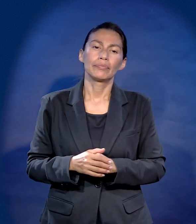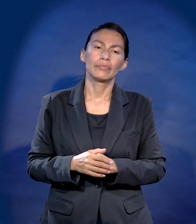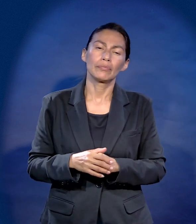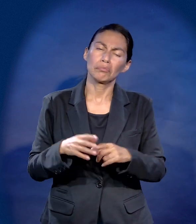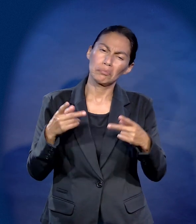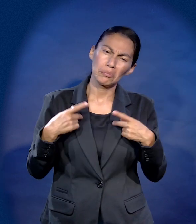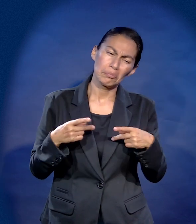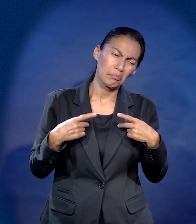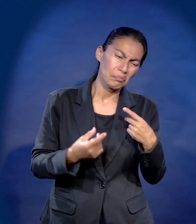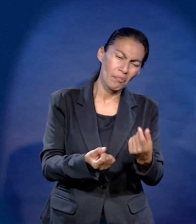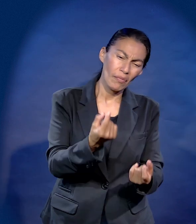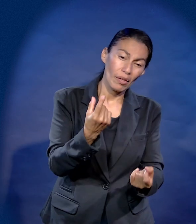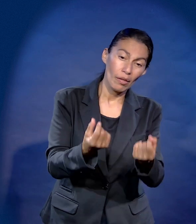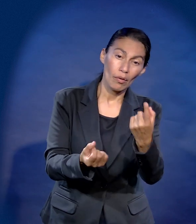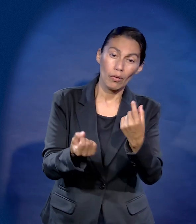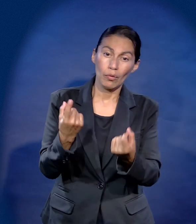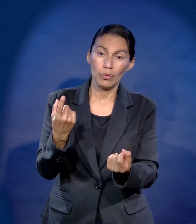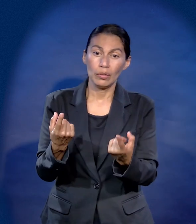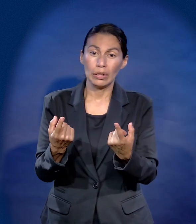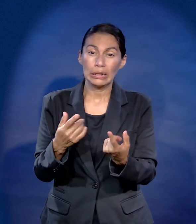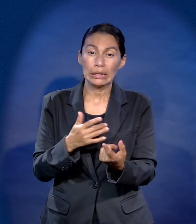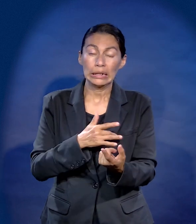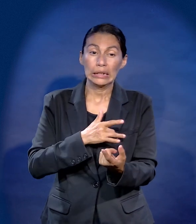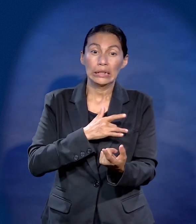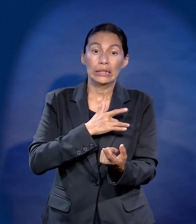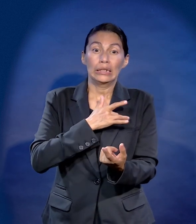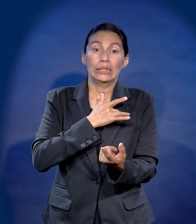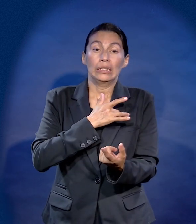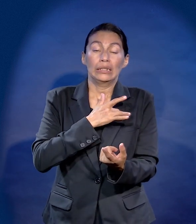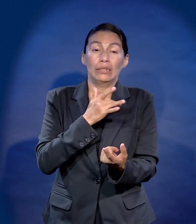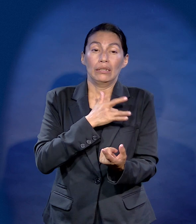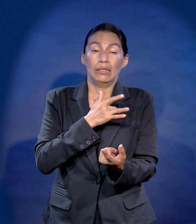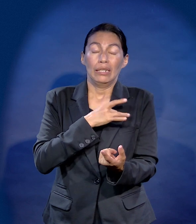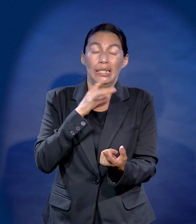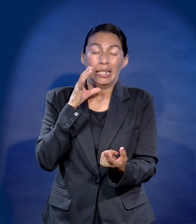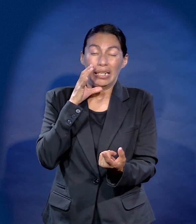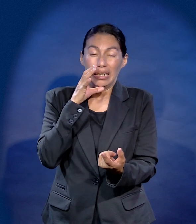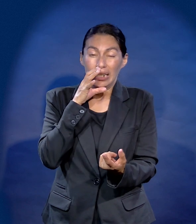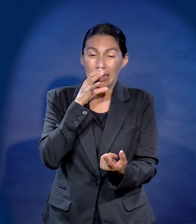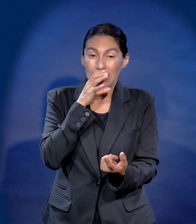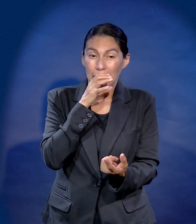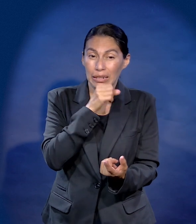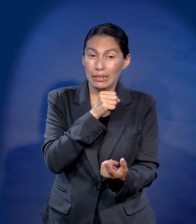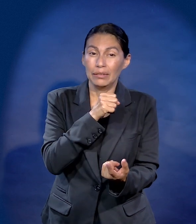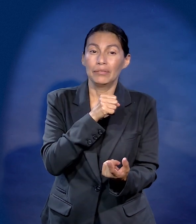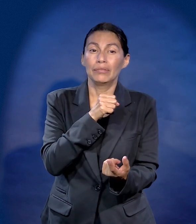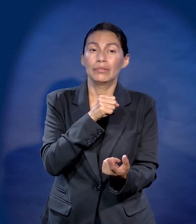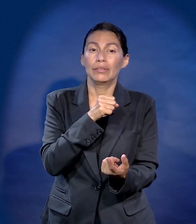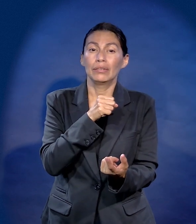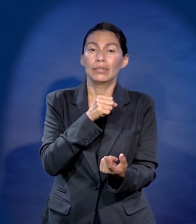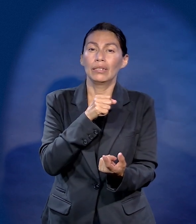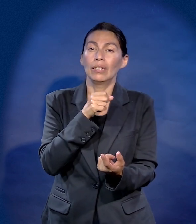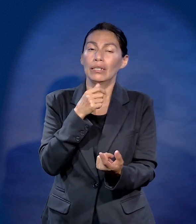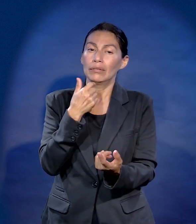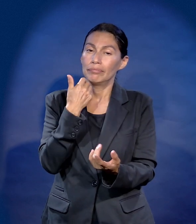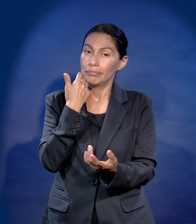hay algunas personas que están sintiendo caliente en su corazón.